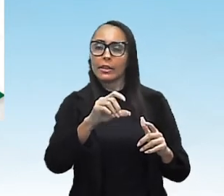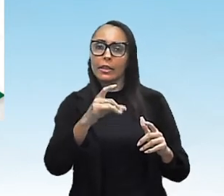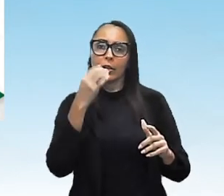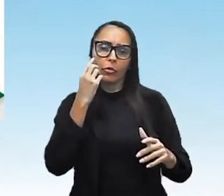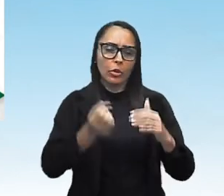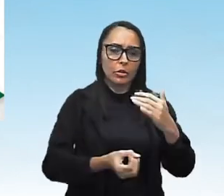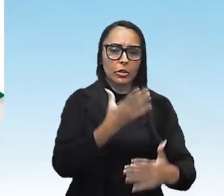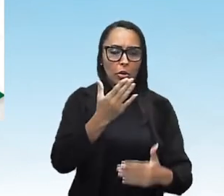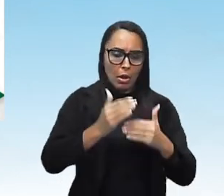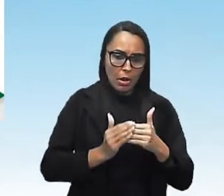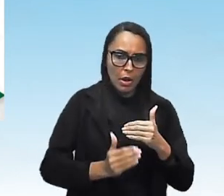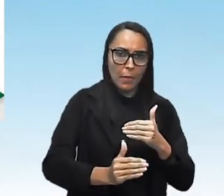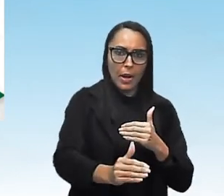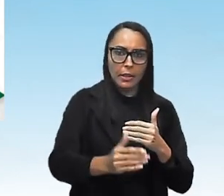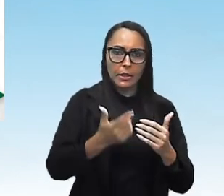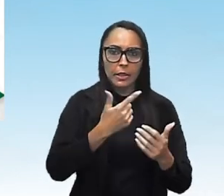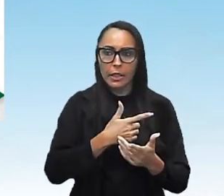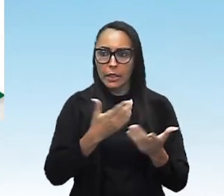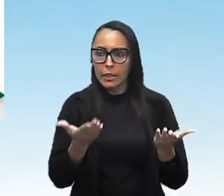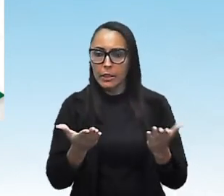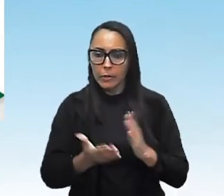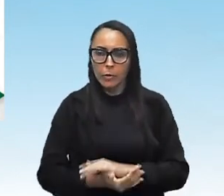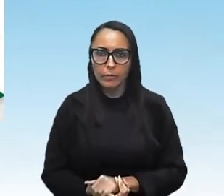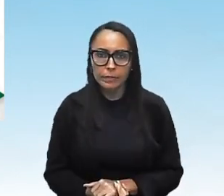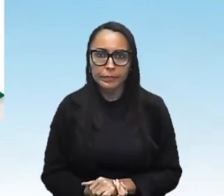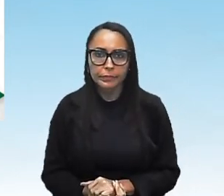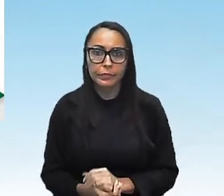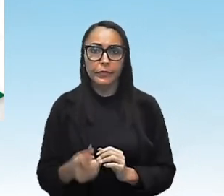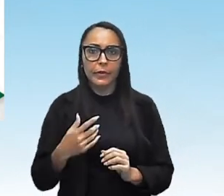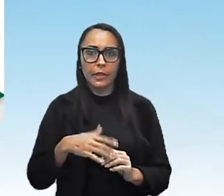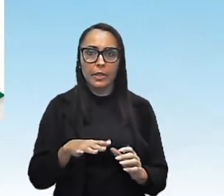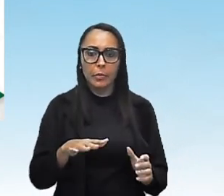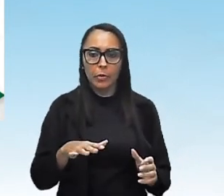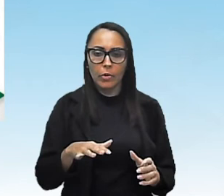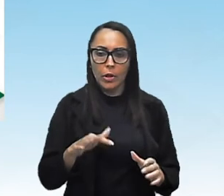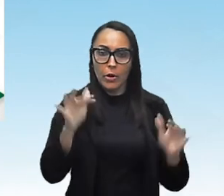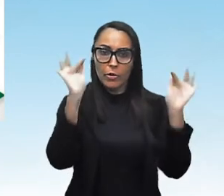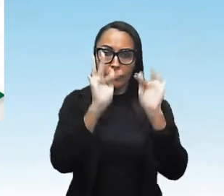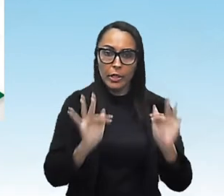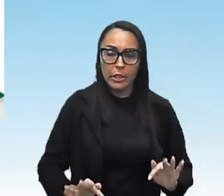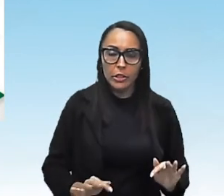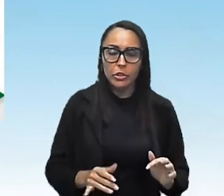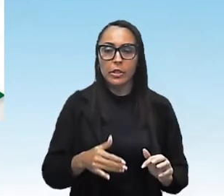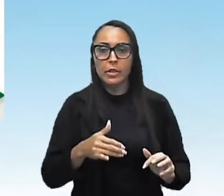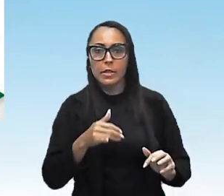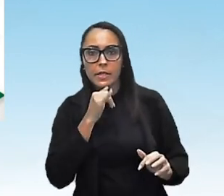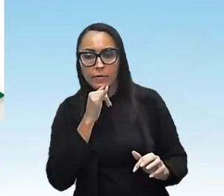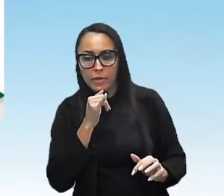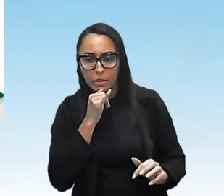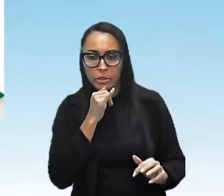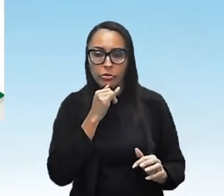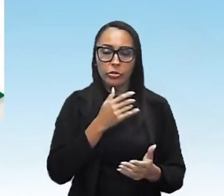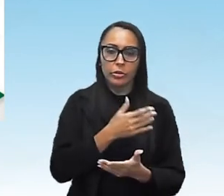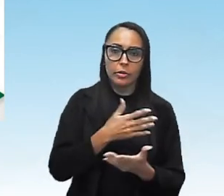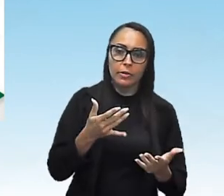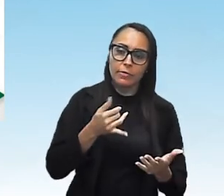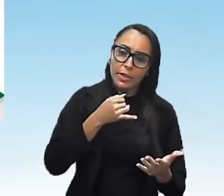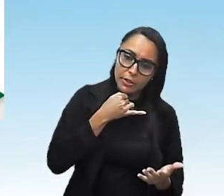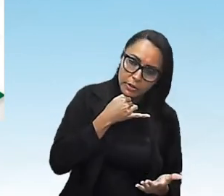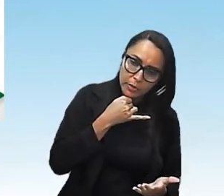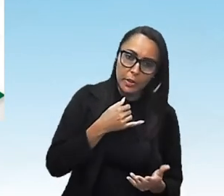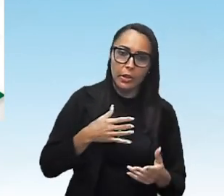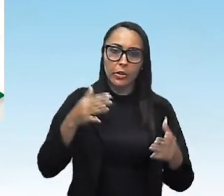da primitiva. Como assim? Feliz é a primitiva, infeliz é a derivada. Felizmente,